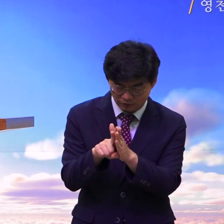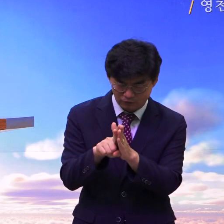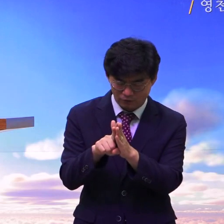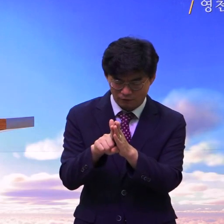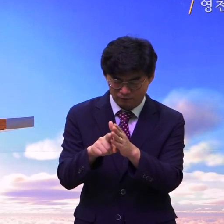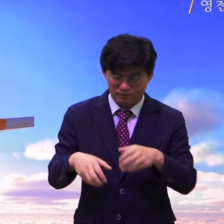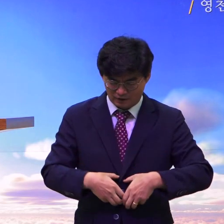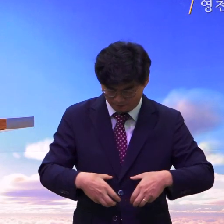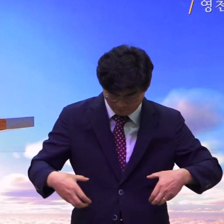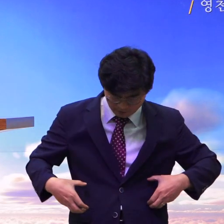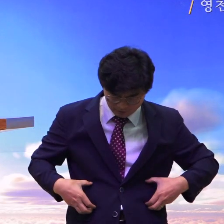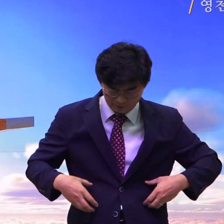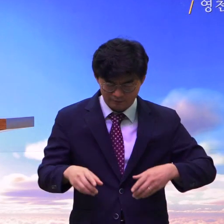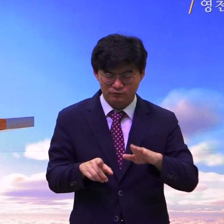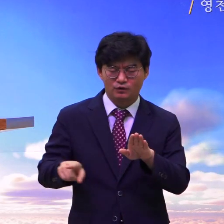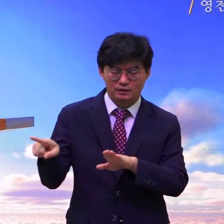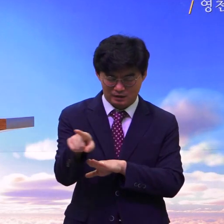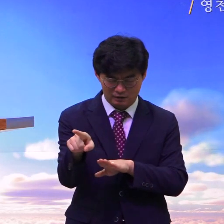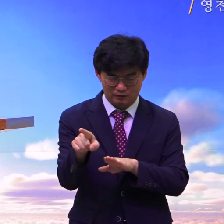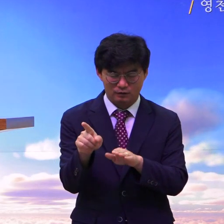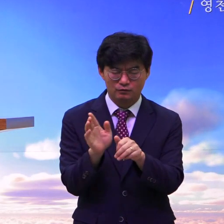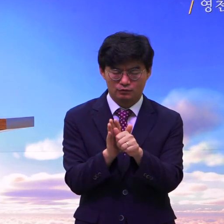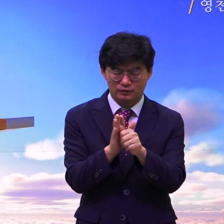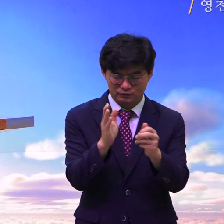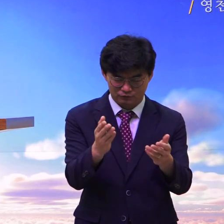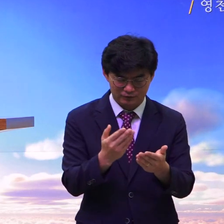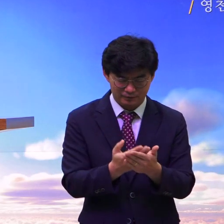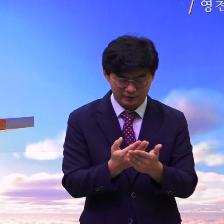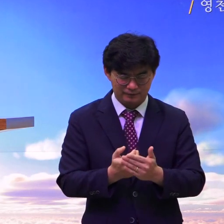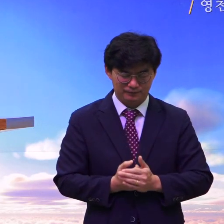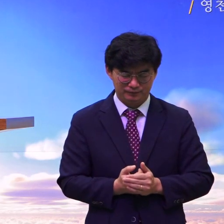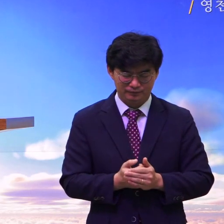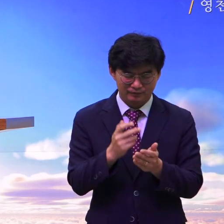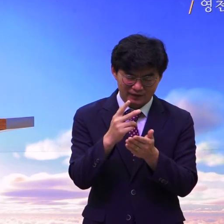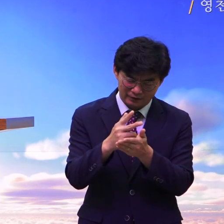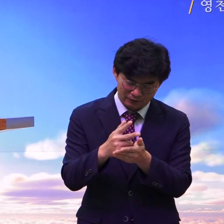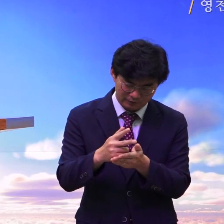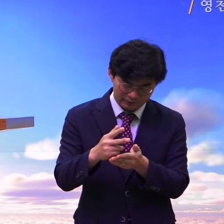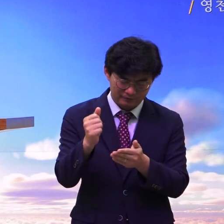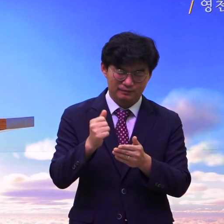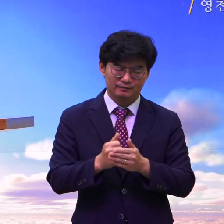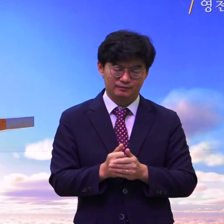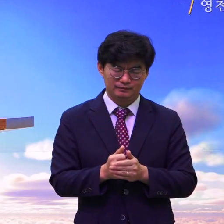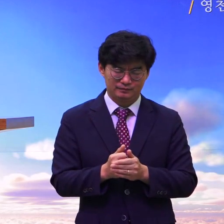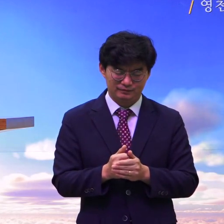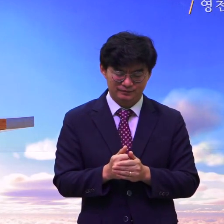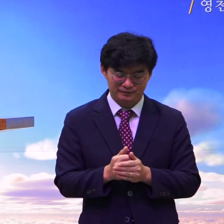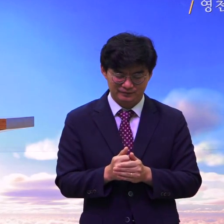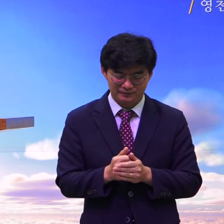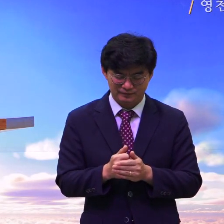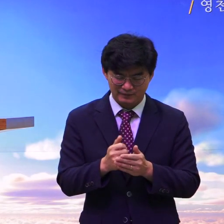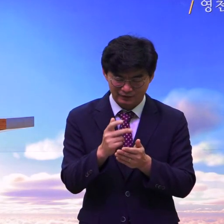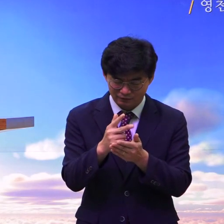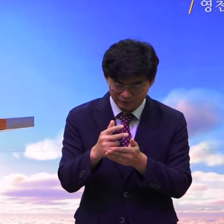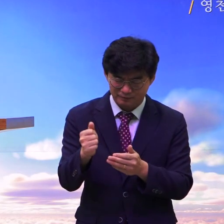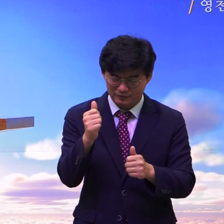나갈 수 있도록 주님 인도하여 주시옵소서. 주님 시행을 만나도 기뻐하라고